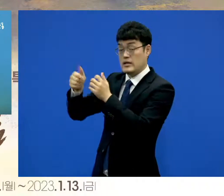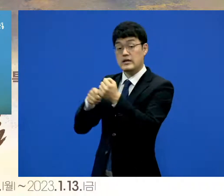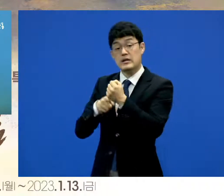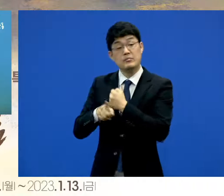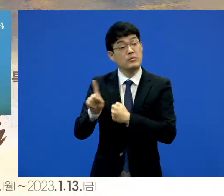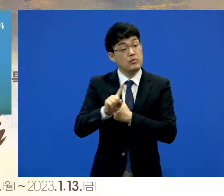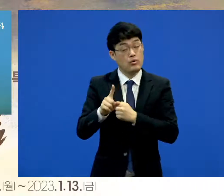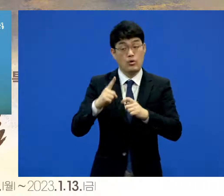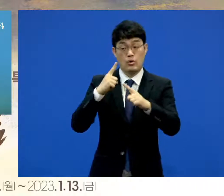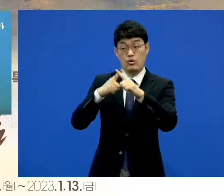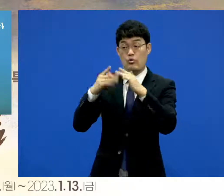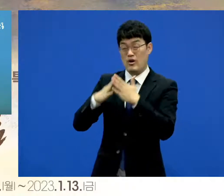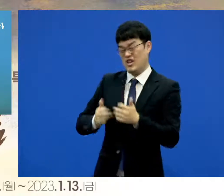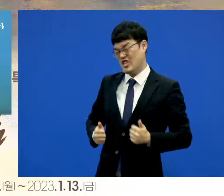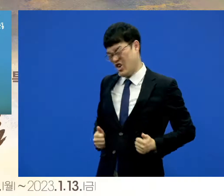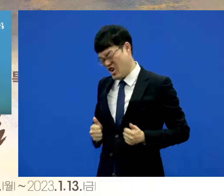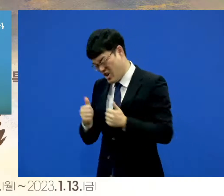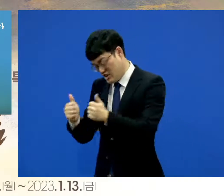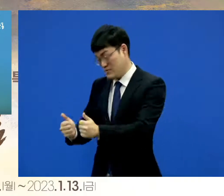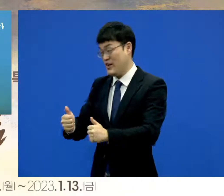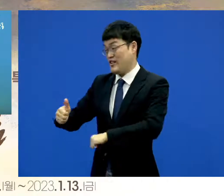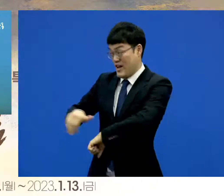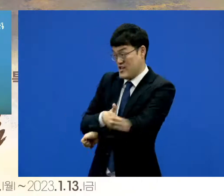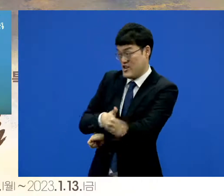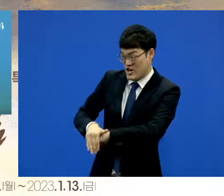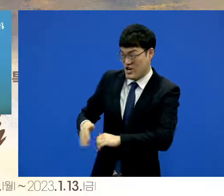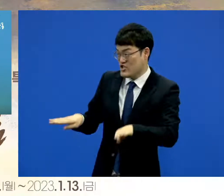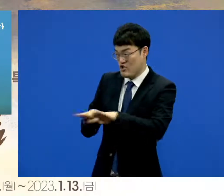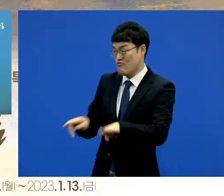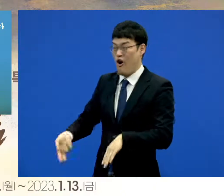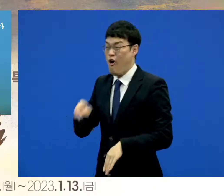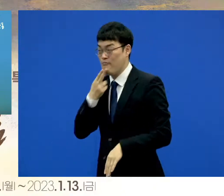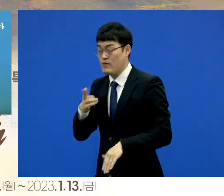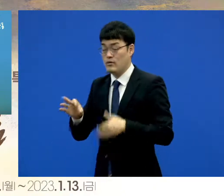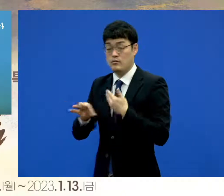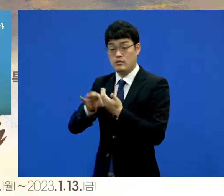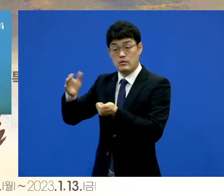교회를 열심히 다닌다고 하나님에게로 돌아왔다고 할 수 있습니까?